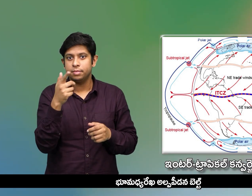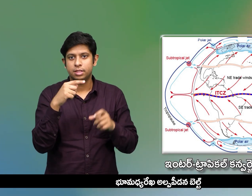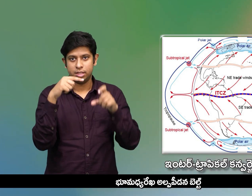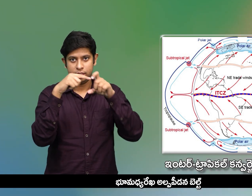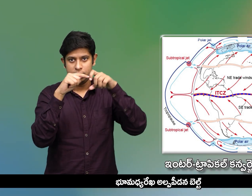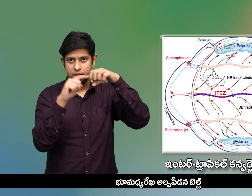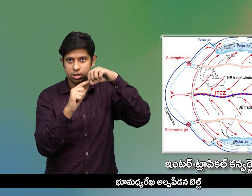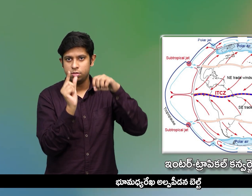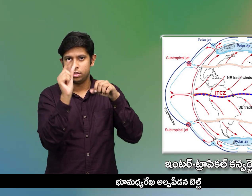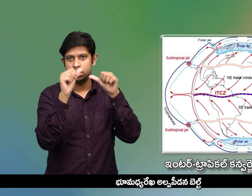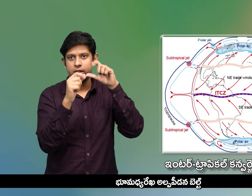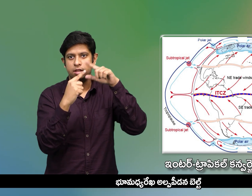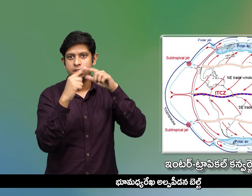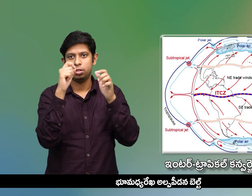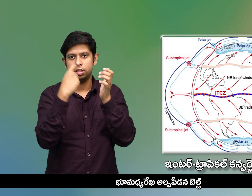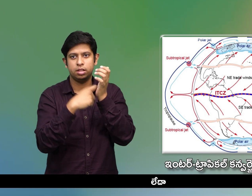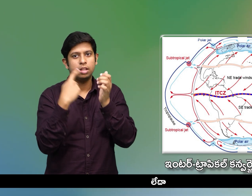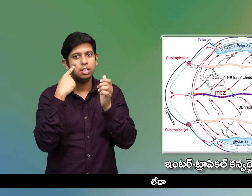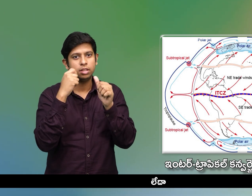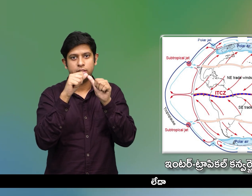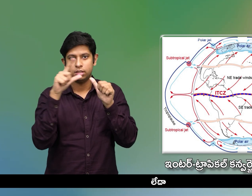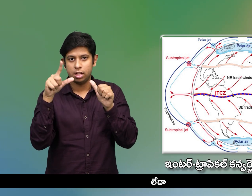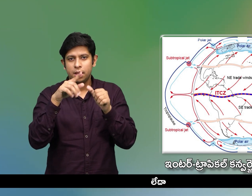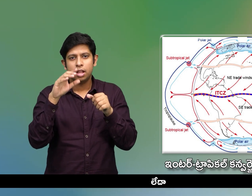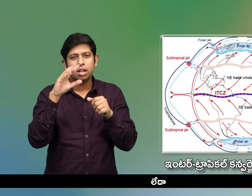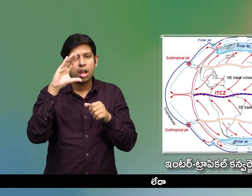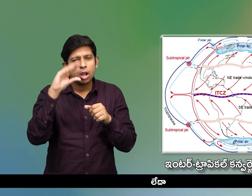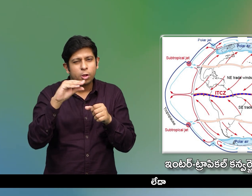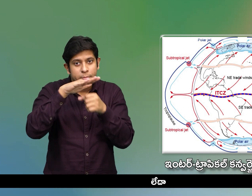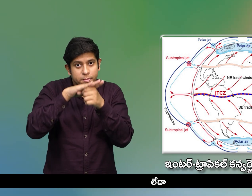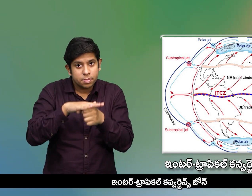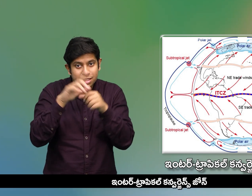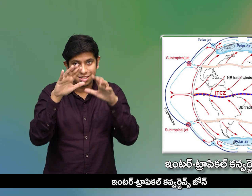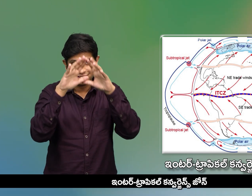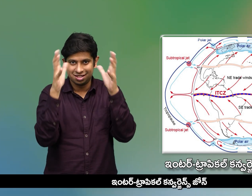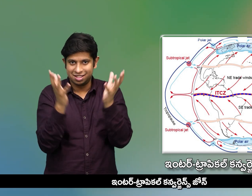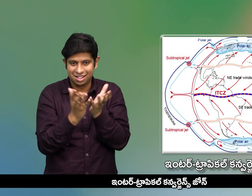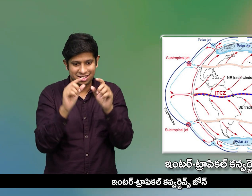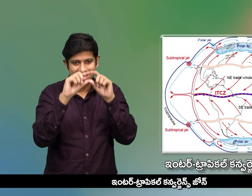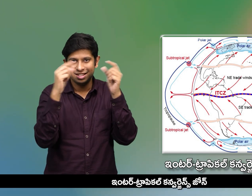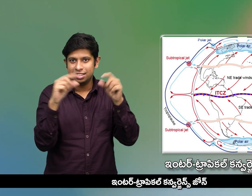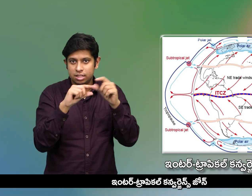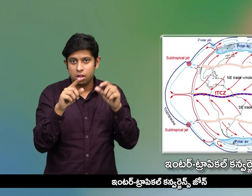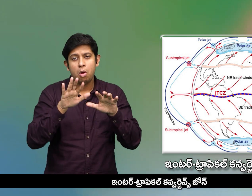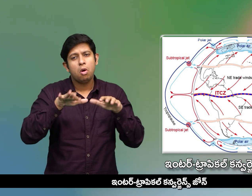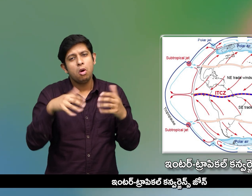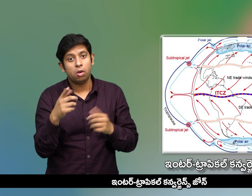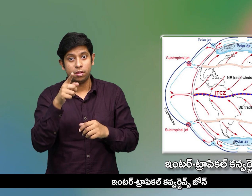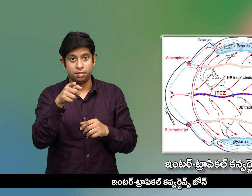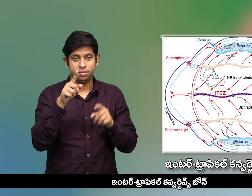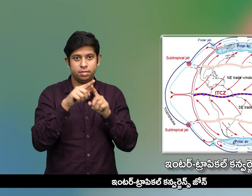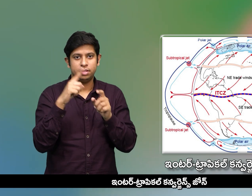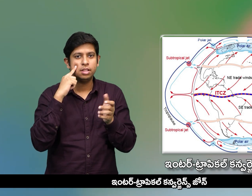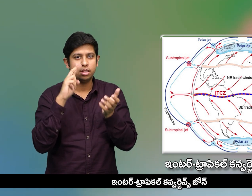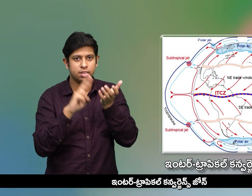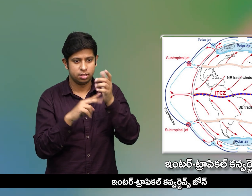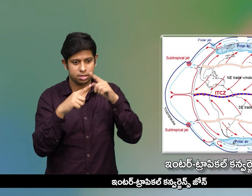భూమధ్యరేఖ అల్పపీడన బెల్ట్ లేదా ఇంటర్ ట్రాపికల్ కన్వర్జెన్స్ జోన్ అంటారు.